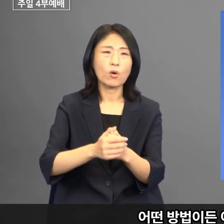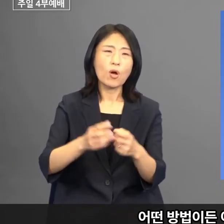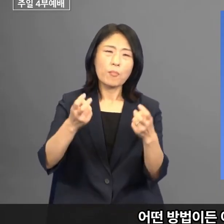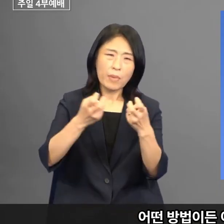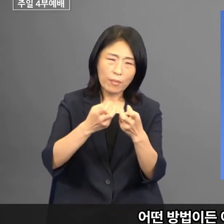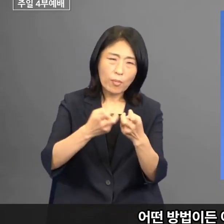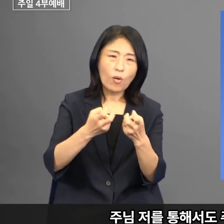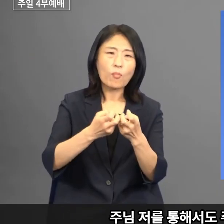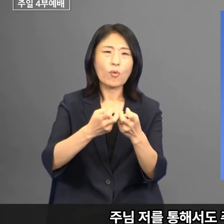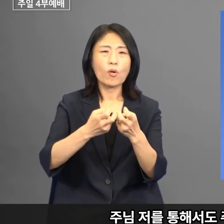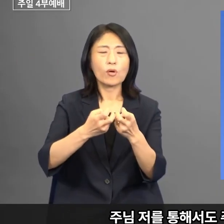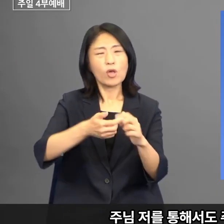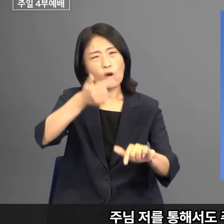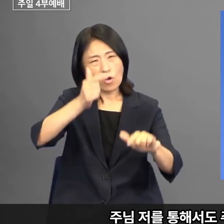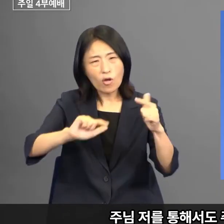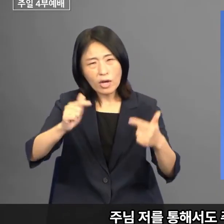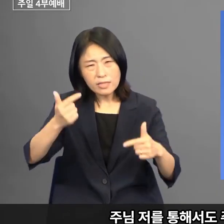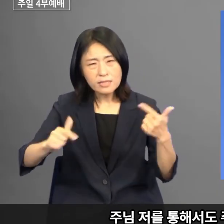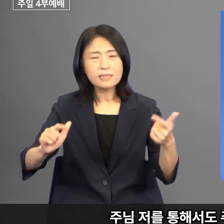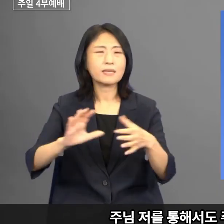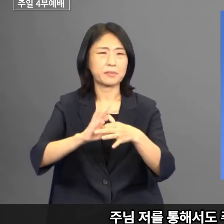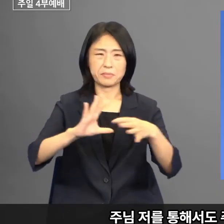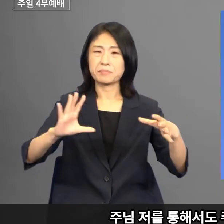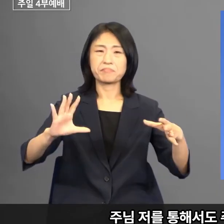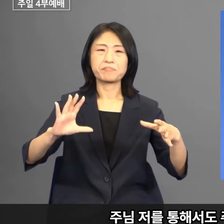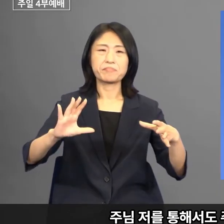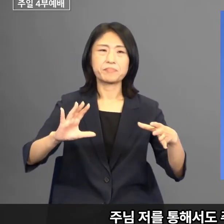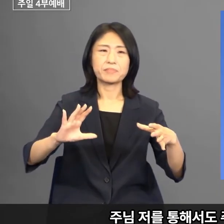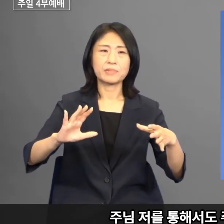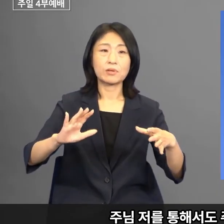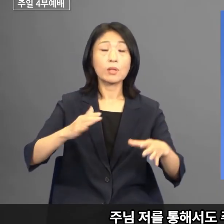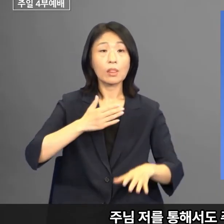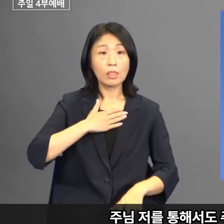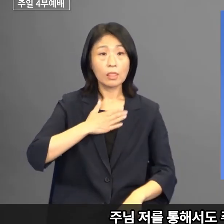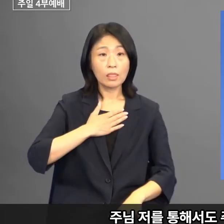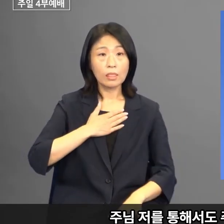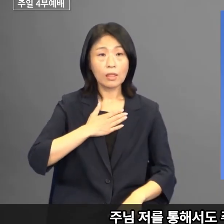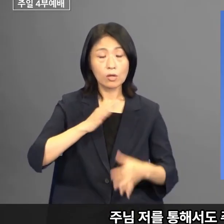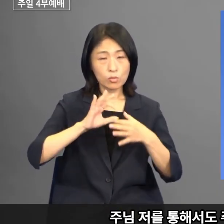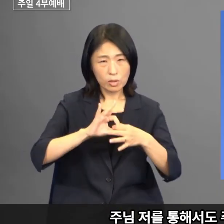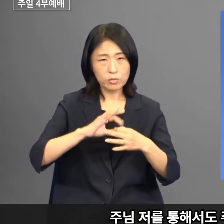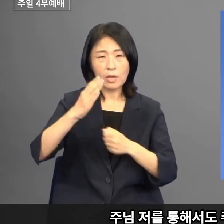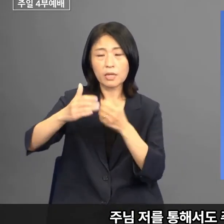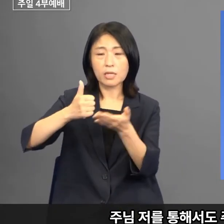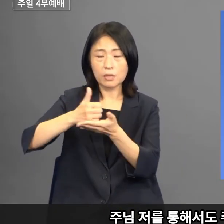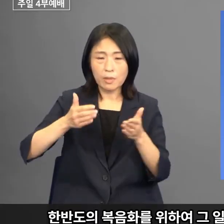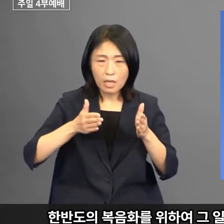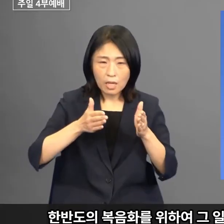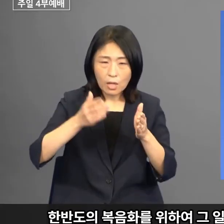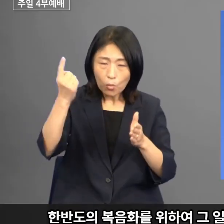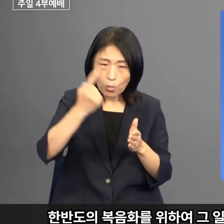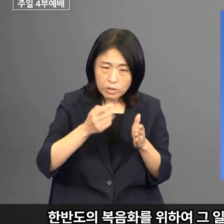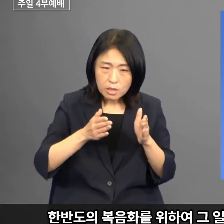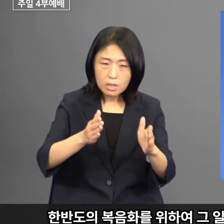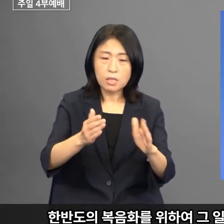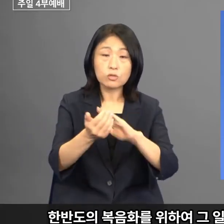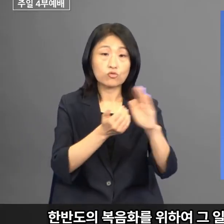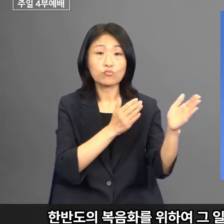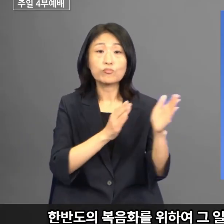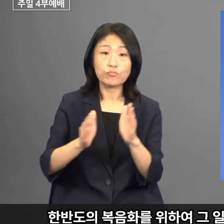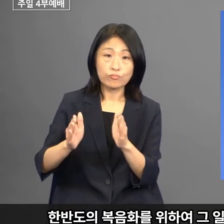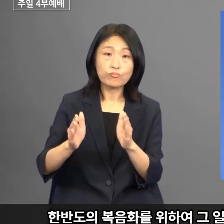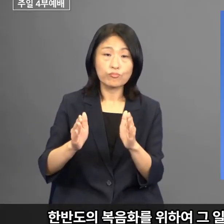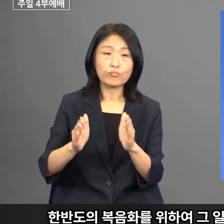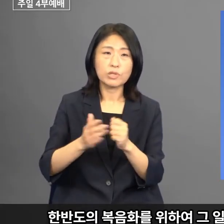음성이든 간에 주님, 저를 통해서도 주의 오실 길을 예비하는 한반도의 복음화를